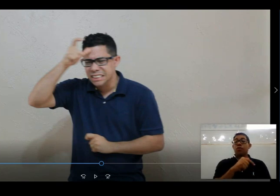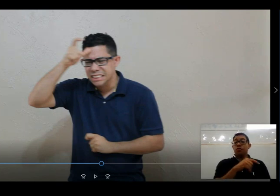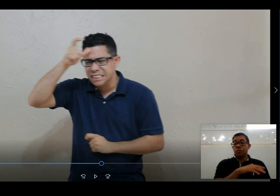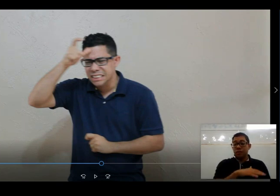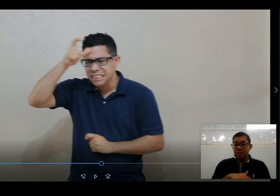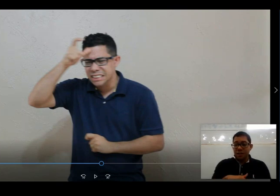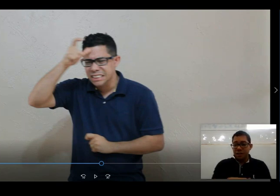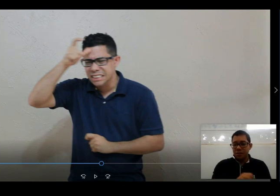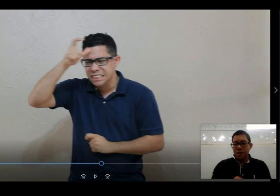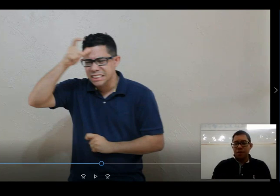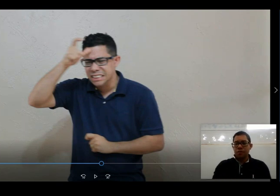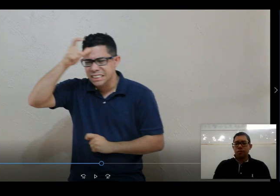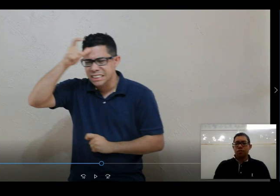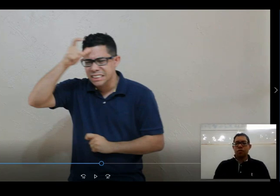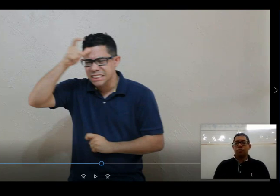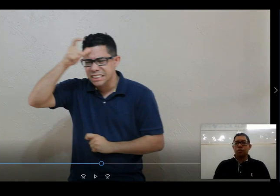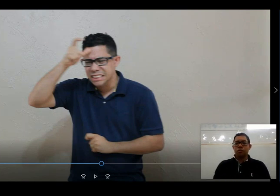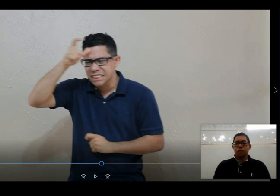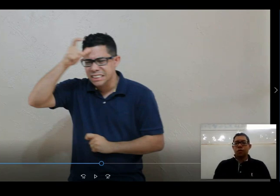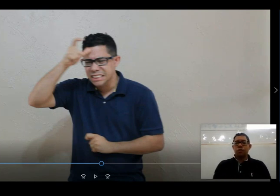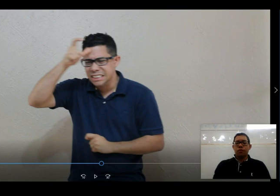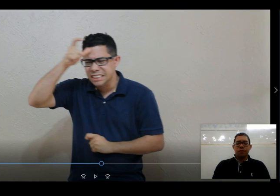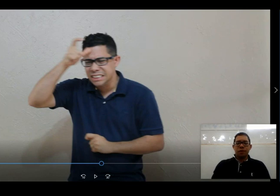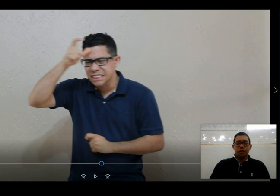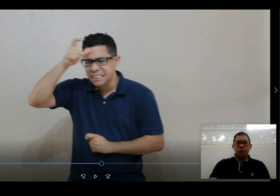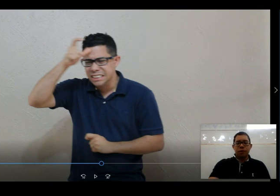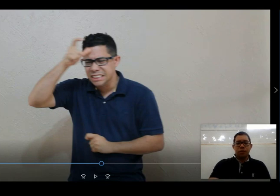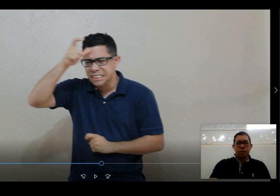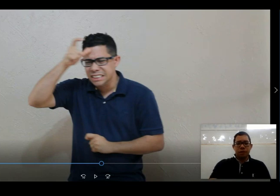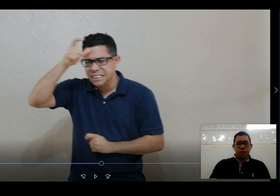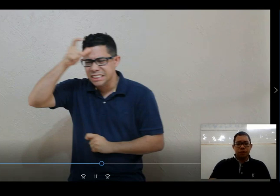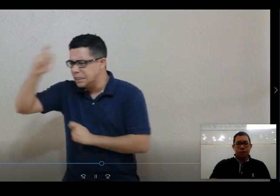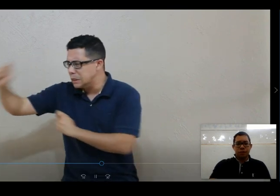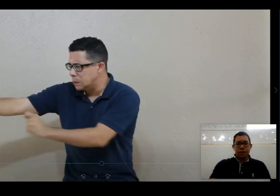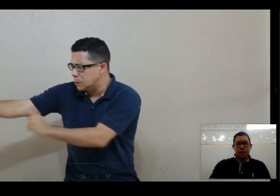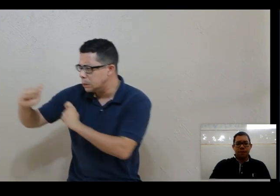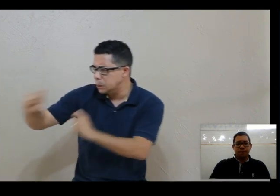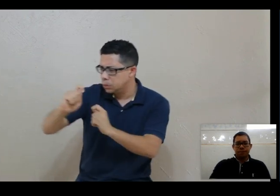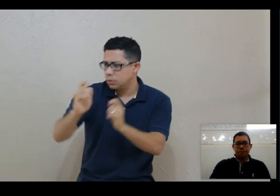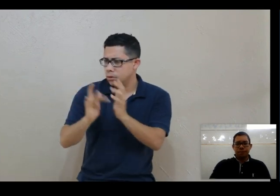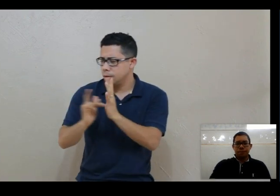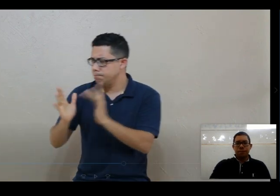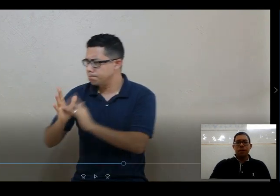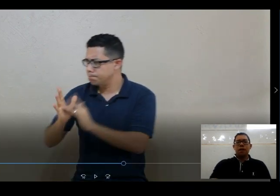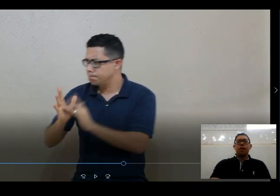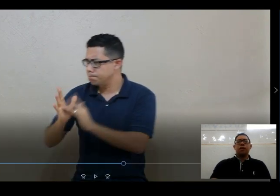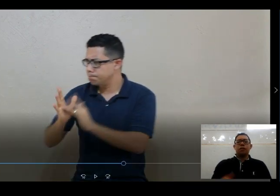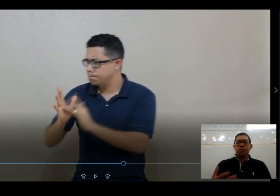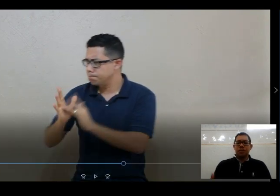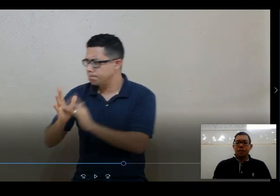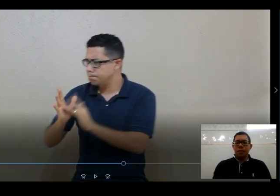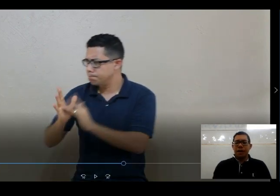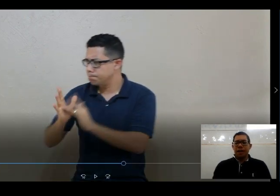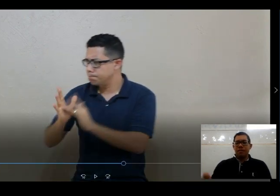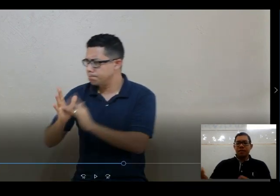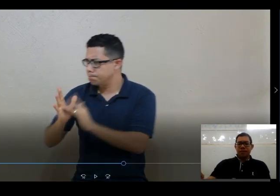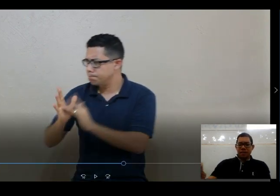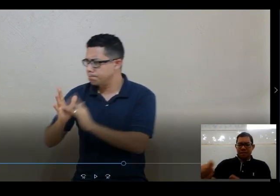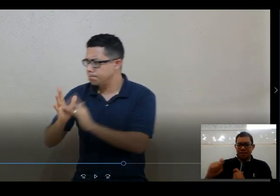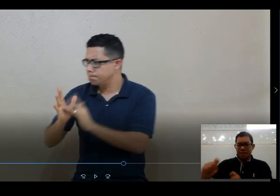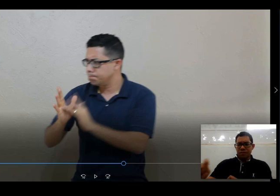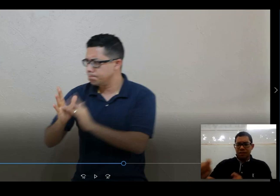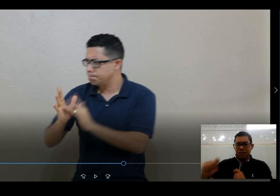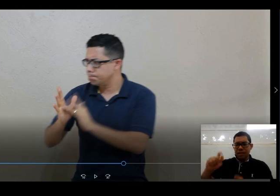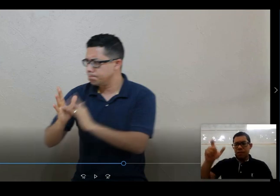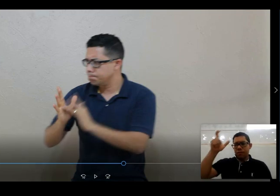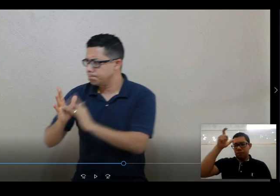na onde? No deserto, aonde Jesus foi impelido pelo Espírito, tá? Então foi dado uma ênfase que ele